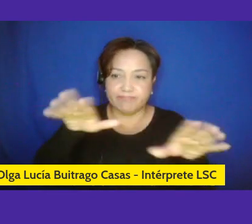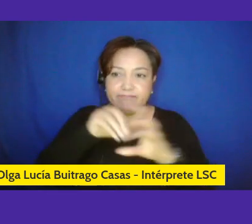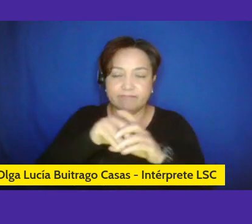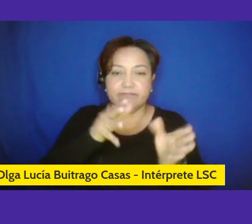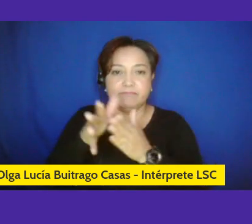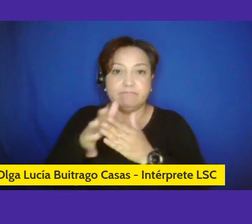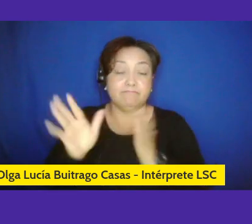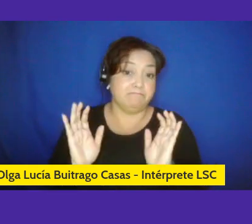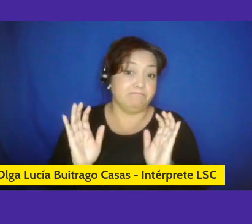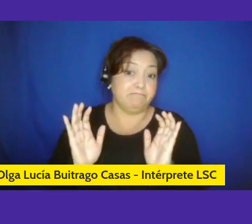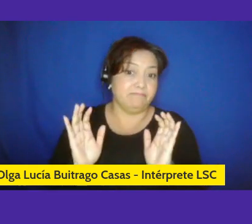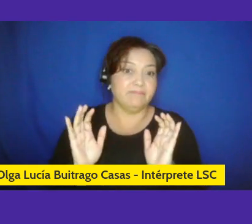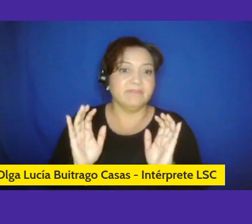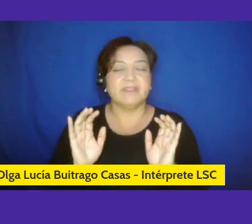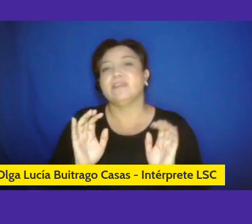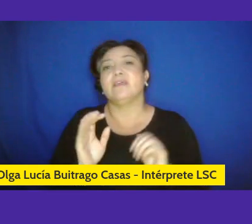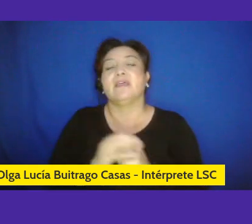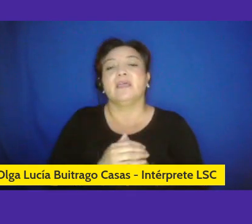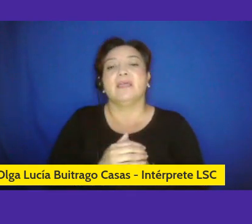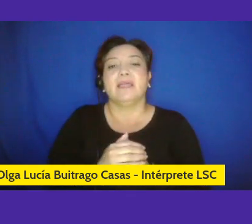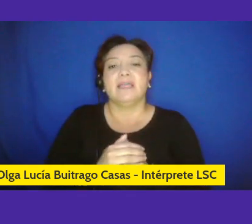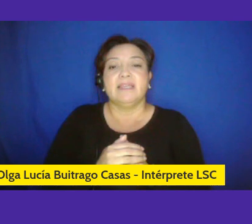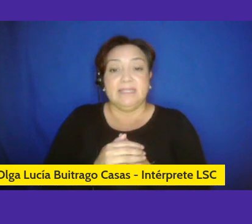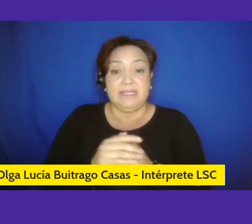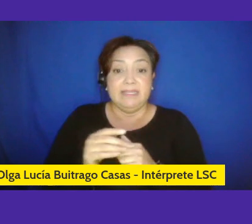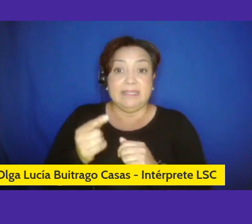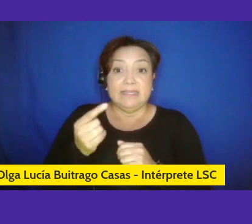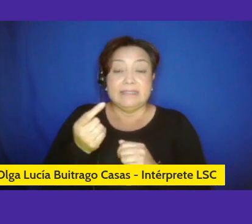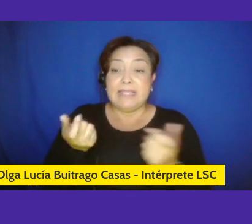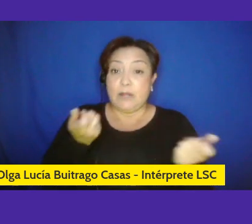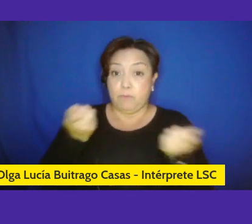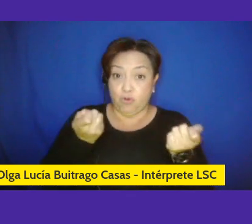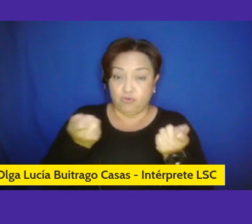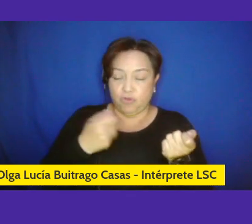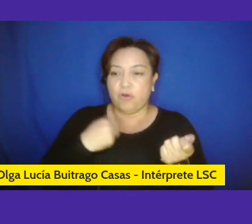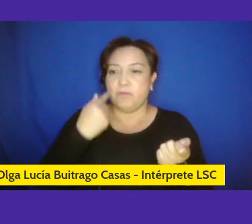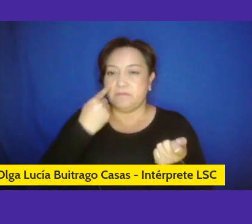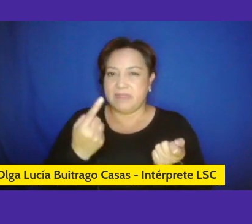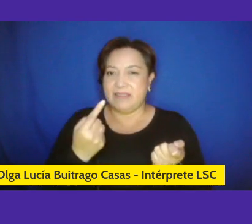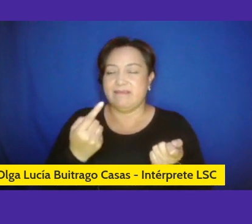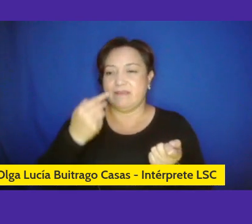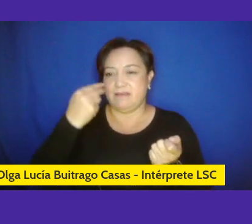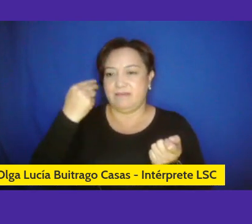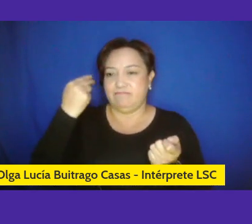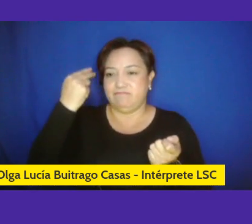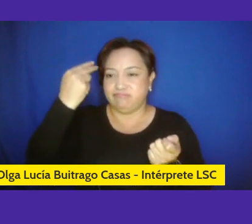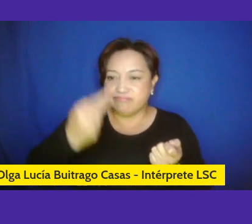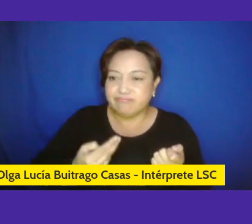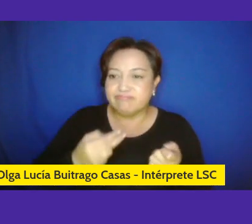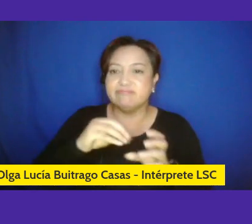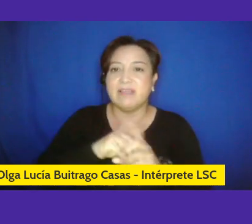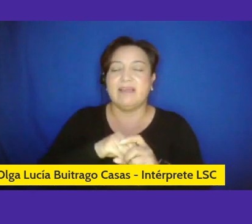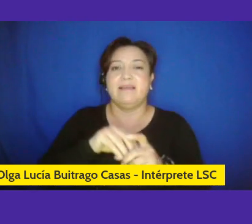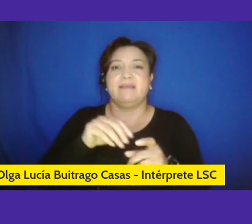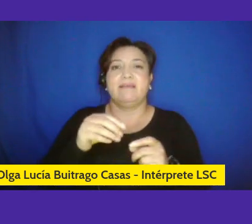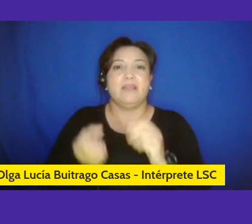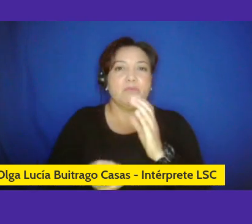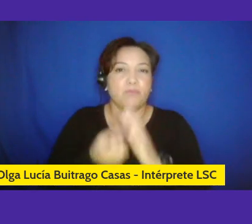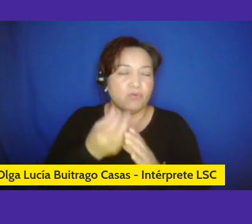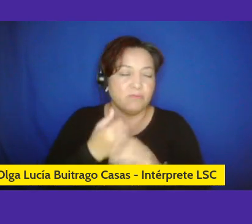que está buena, que está bien contada, que tiene un gancho, que hay un público, cuál es el